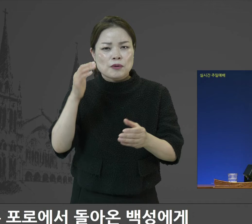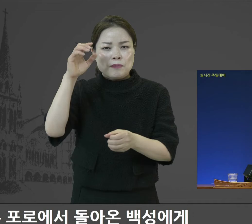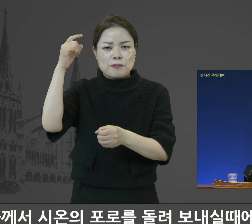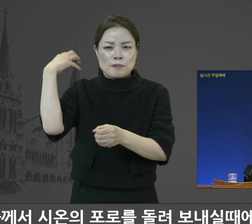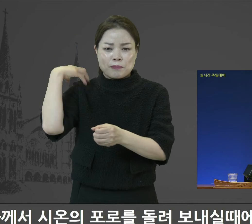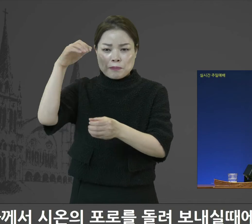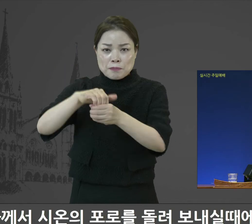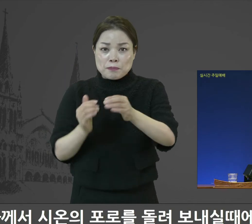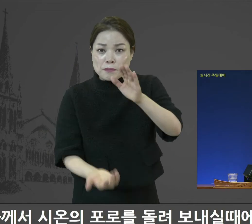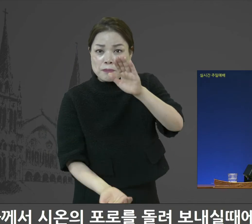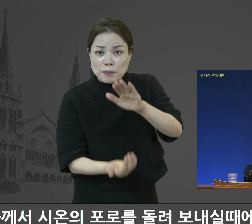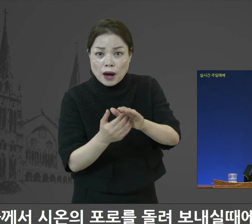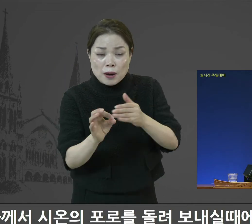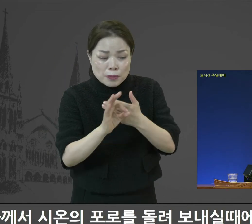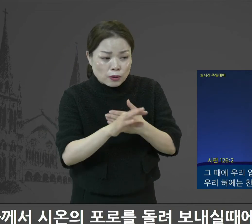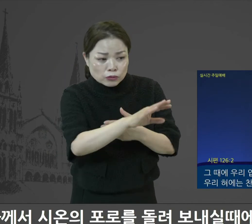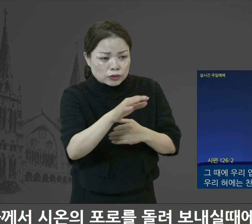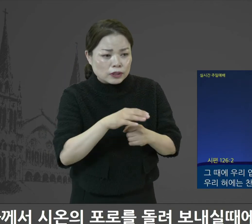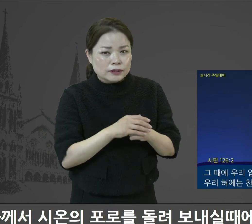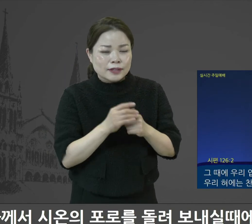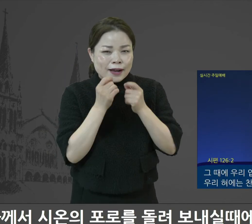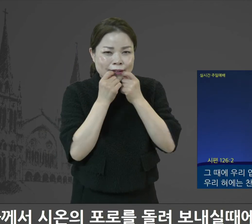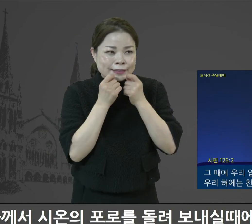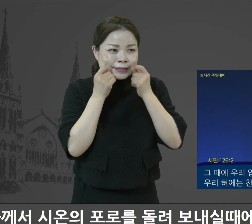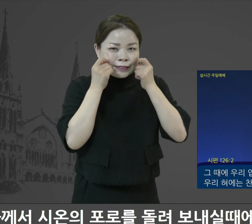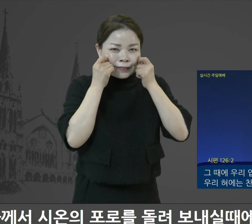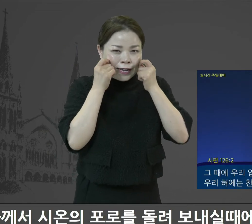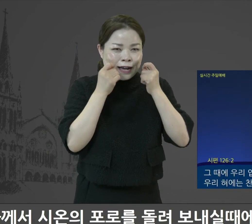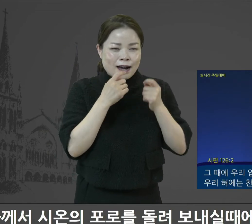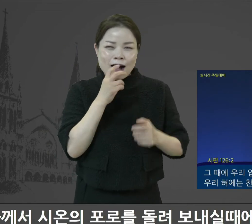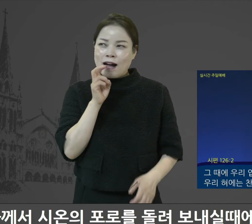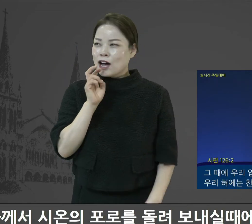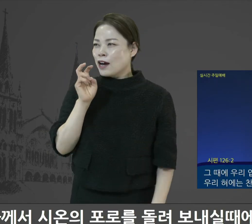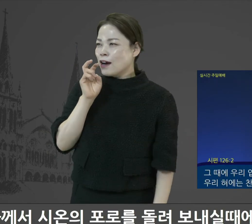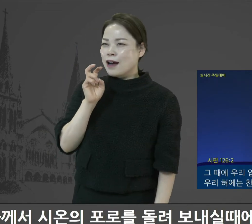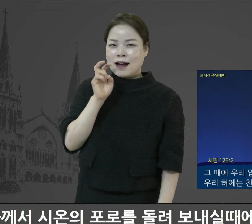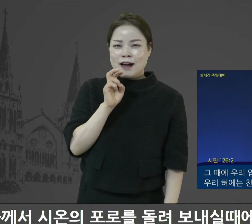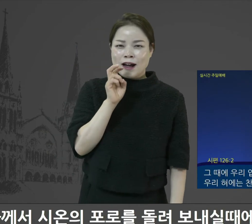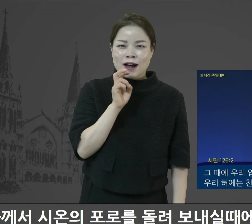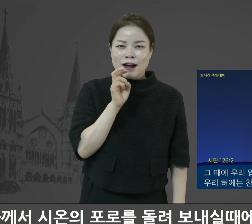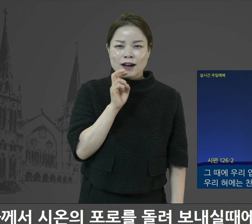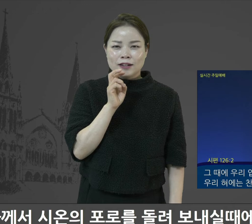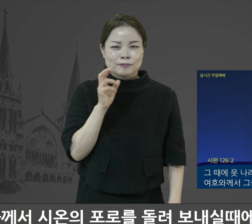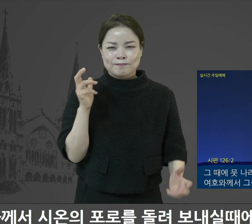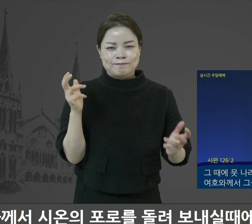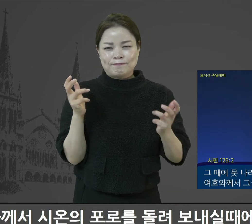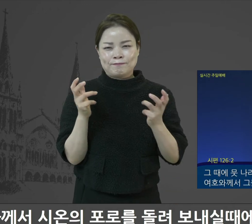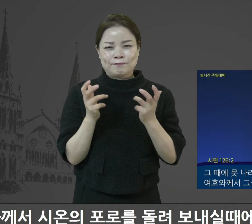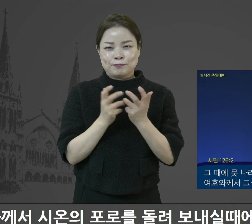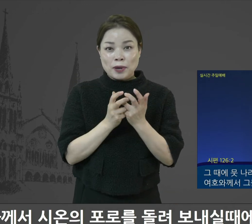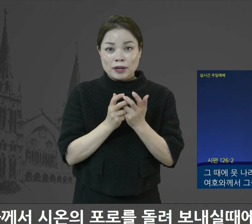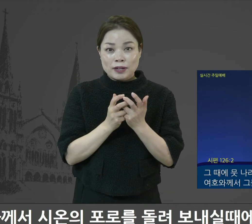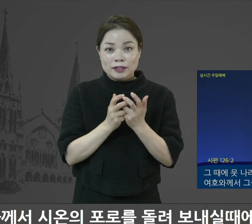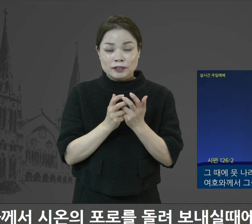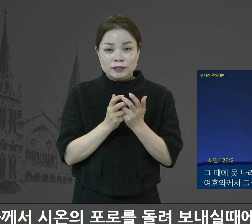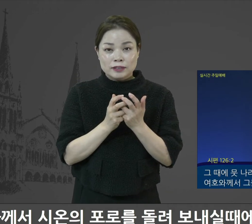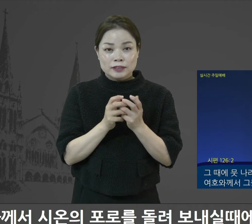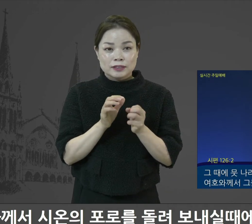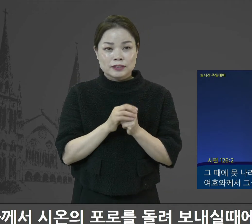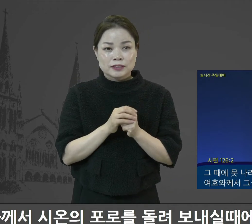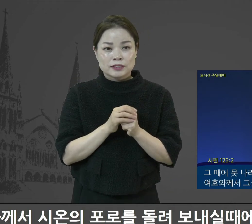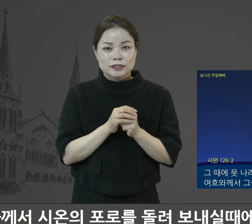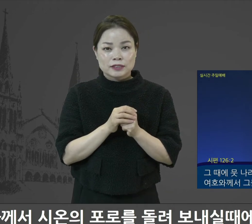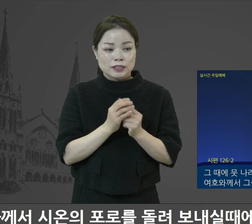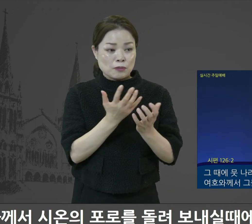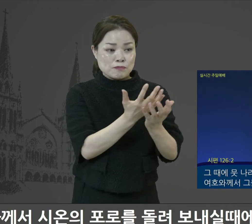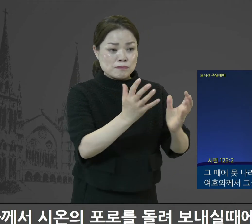겁니다. 그때 우리의 입은 웃음이 가득하고 우리의 혀는 찬양이 찼었도다. 그때